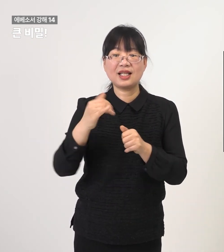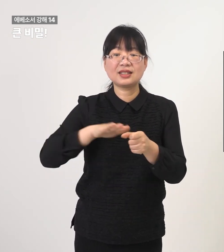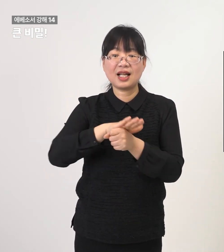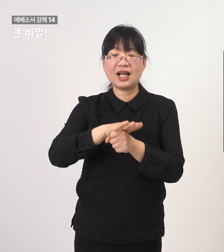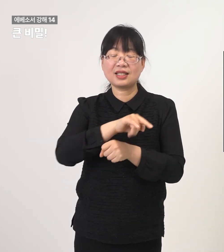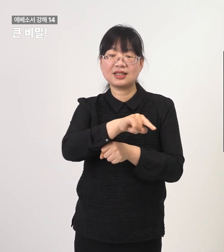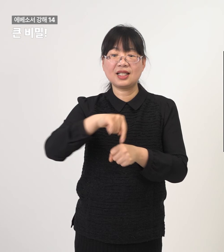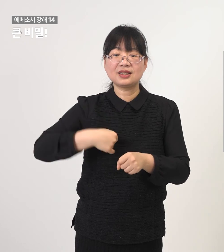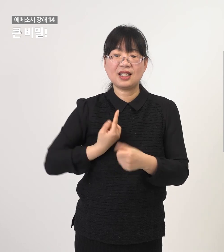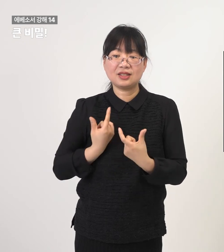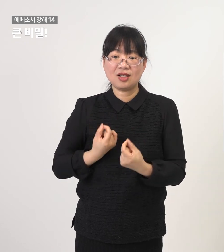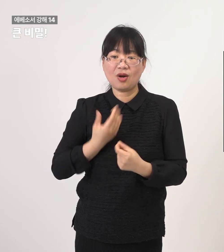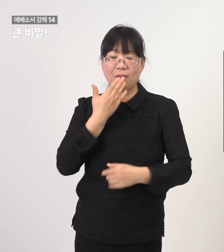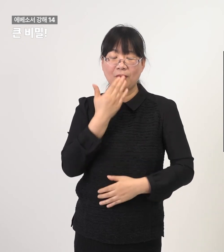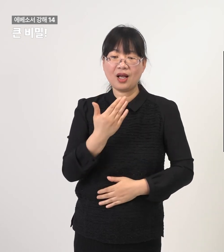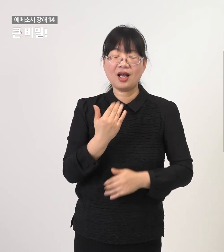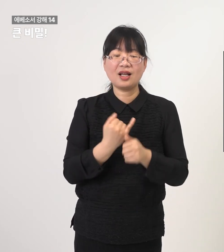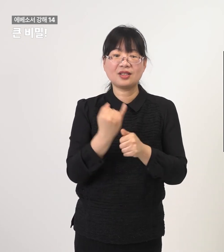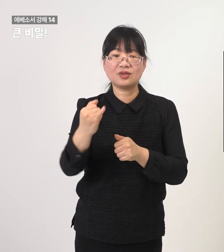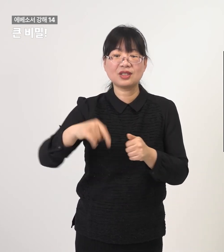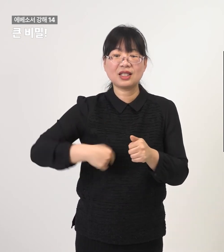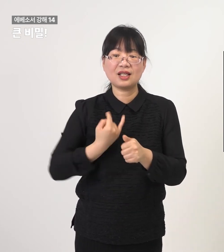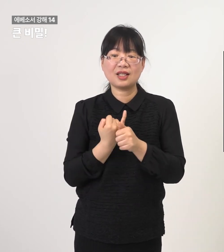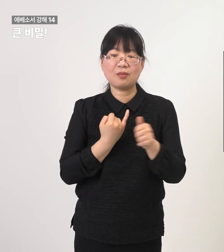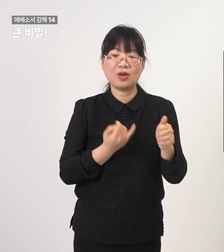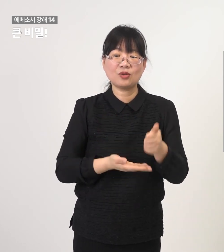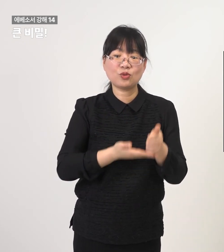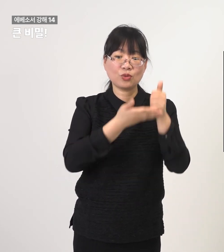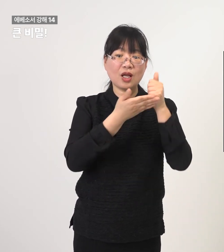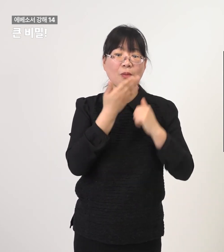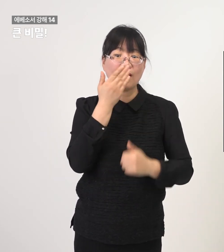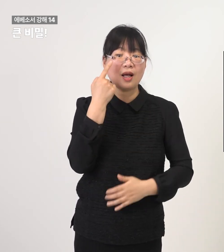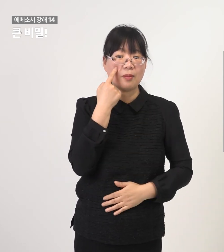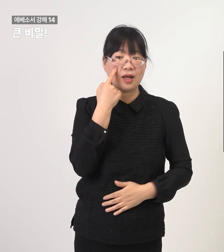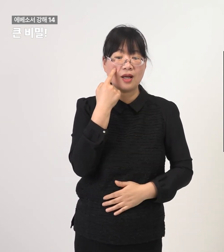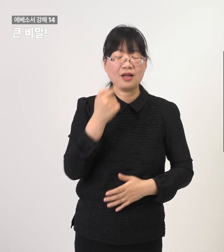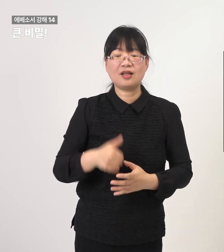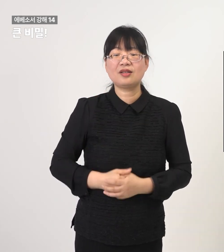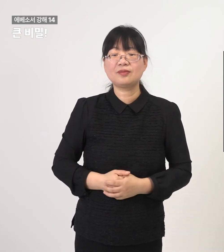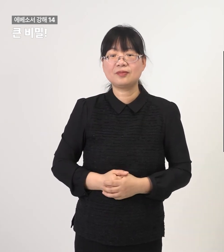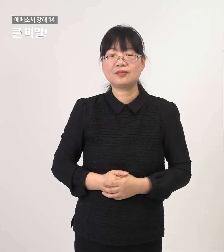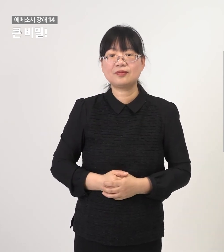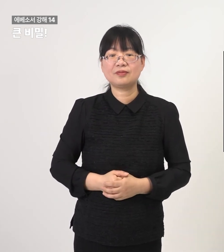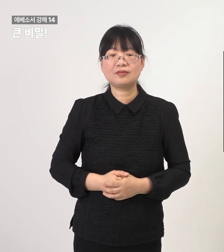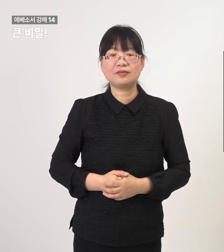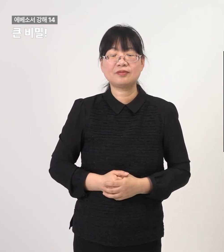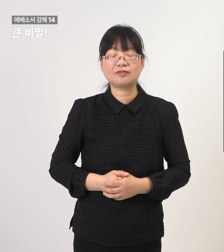사랑하기를 자신같이 하고 아내도 자기 남편을 존경하라. 네,